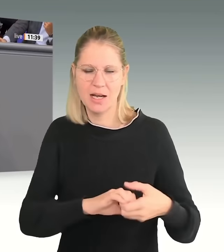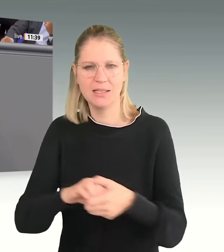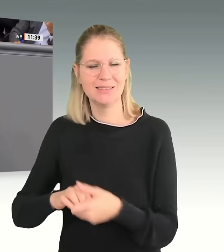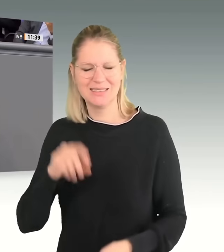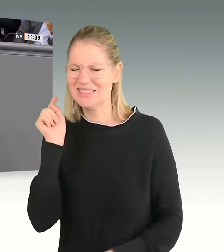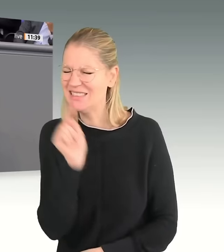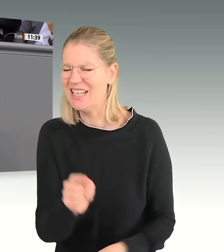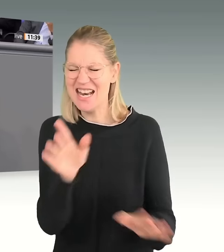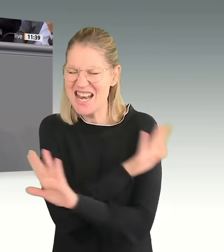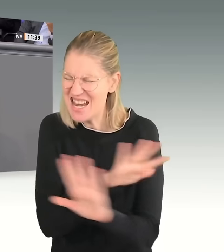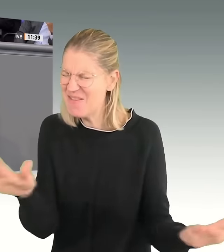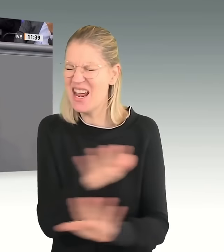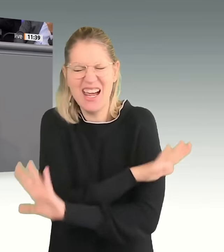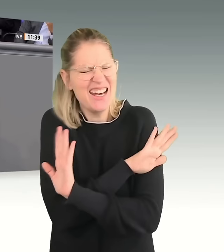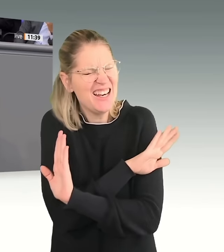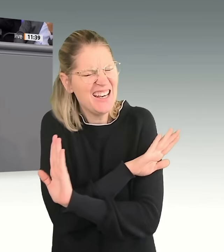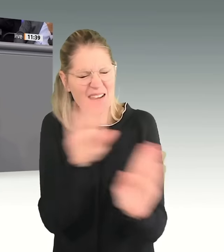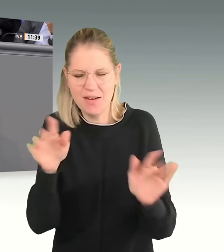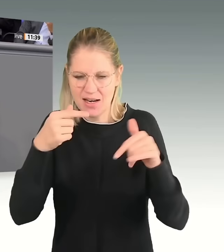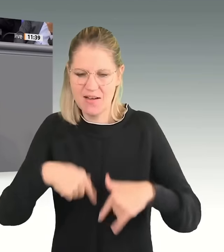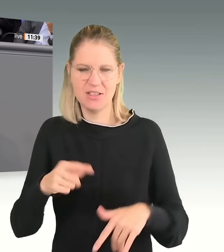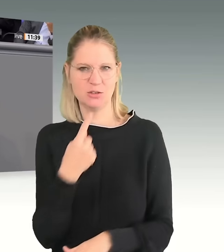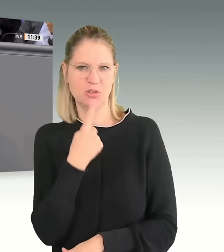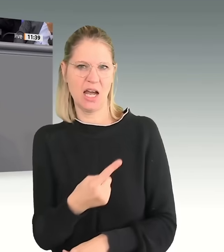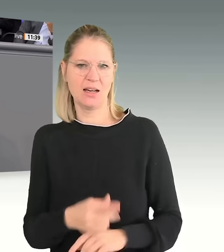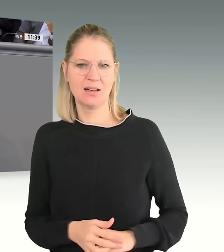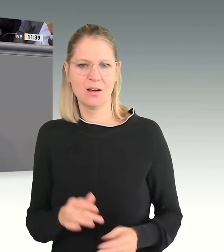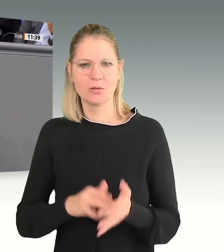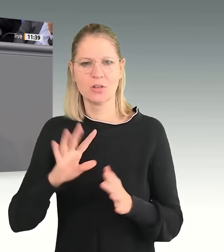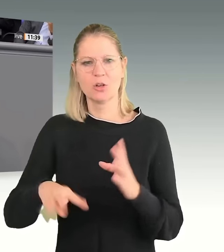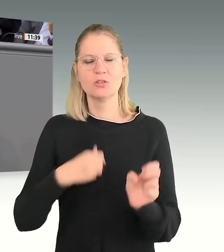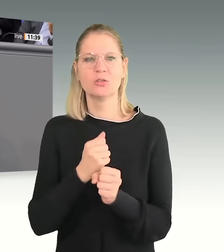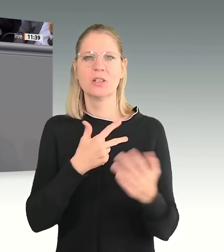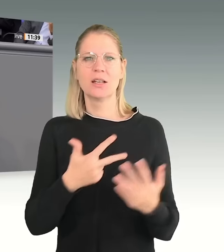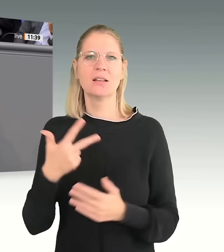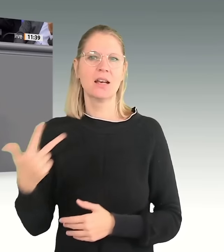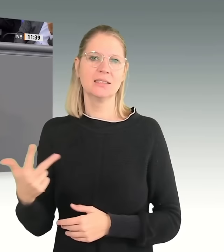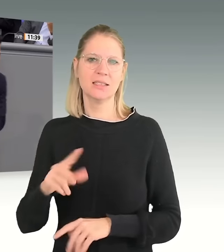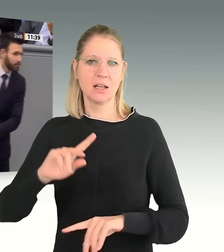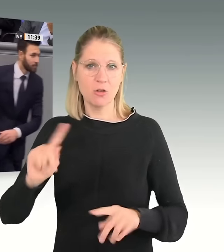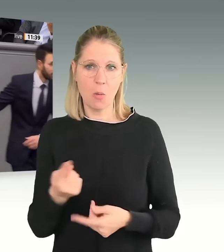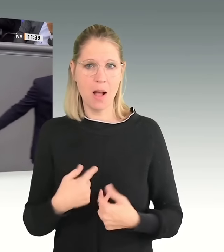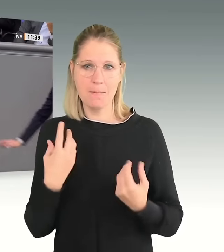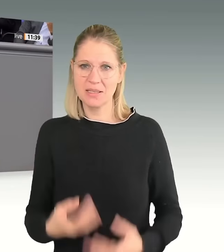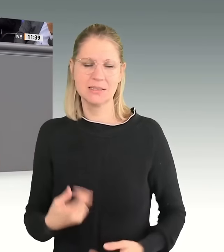nie wieder, nie wieder irgendwas zu sagen haben werden, weil wir werden 1933 nicht zulassen. Glück auf!